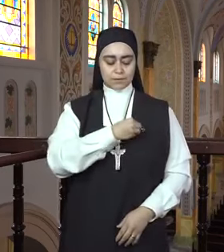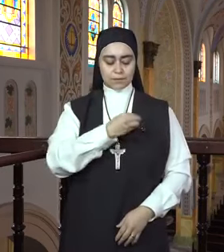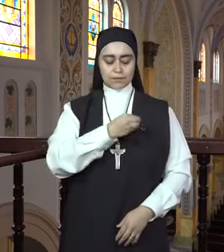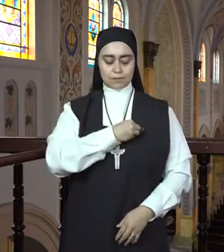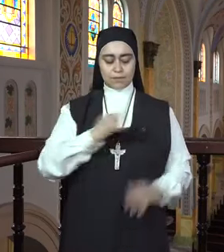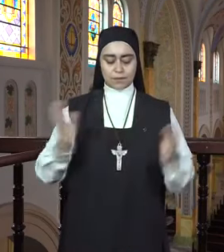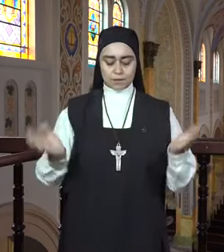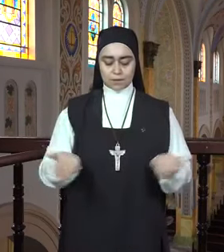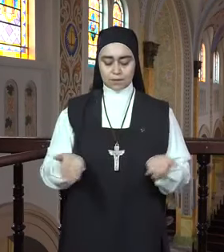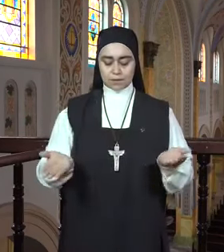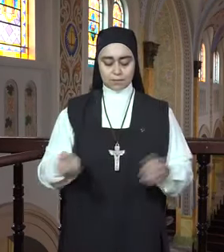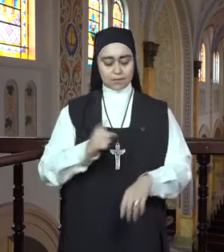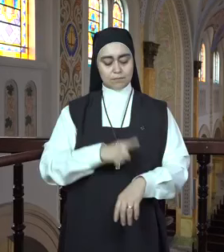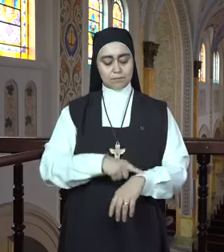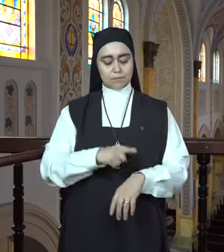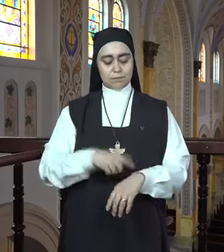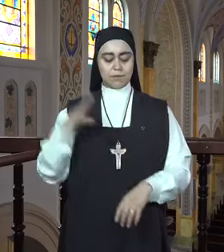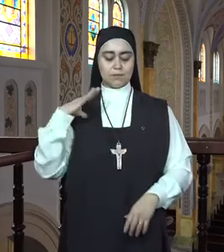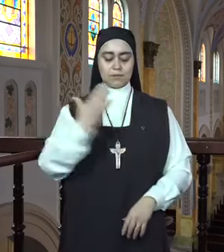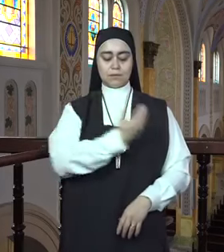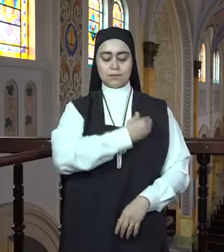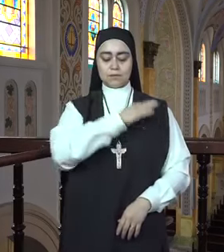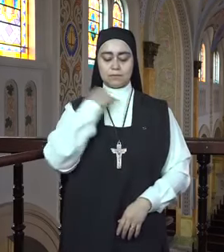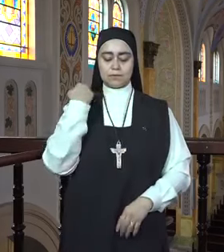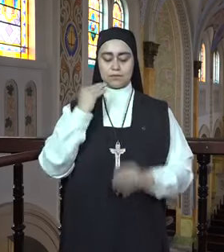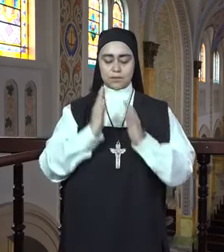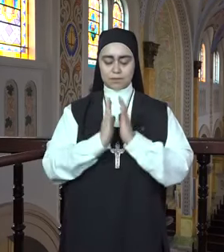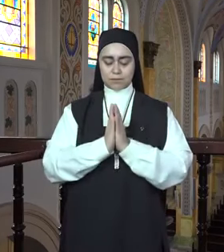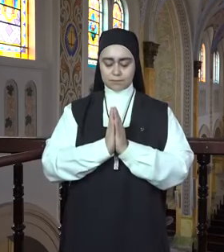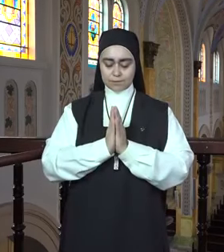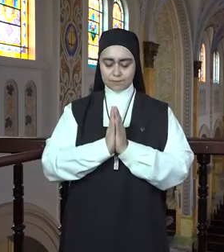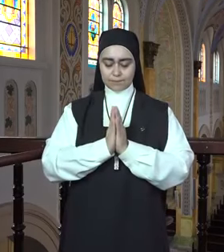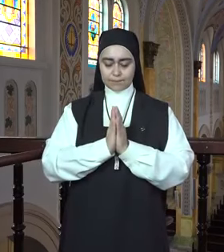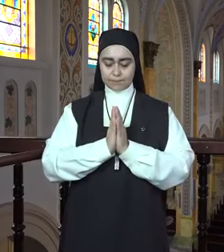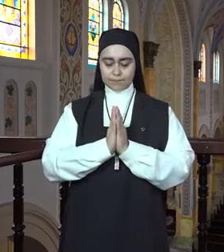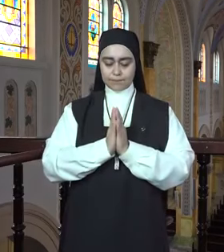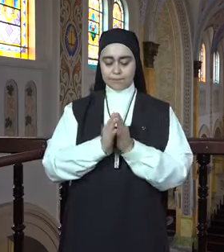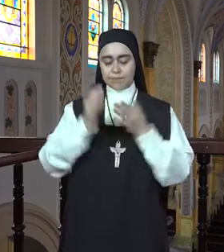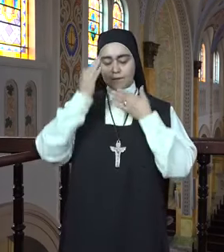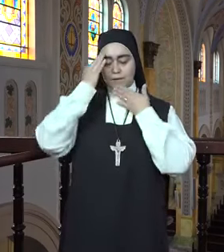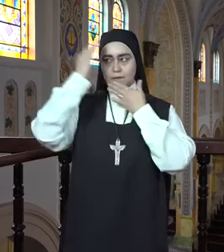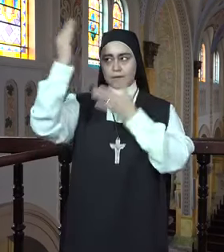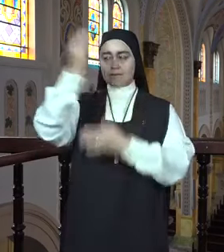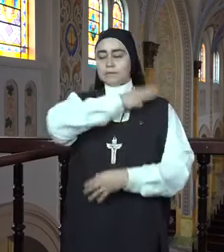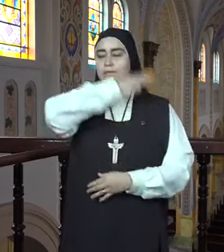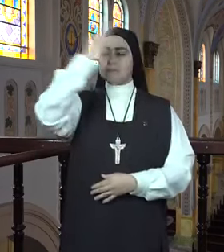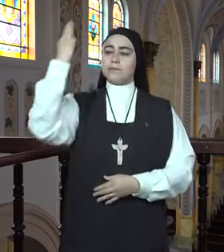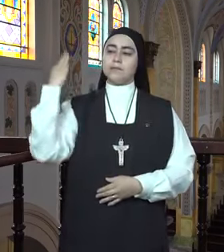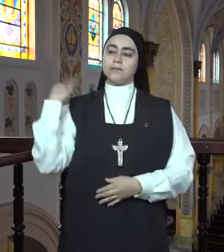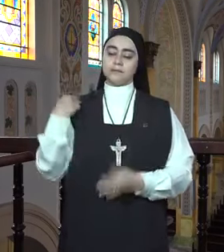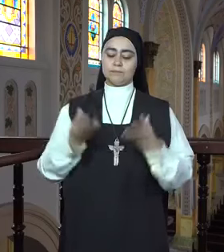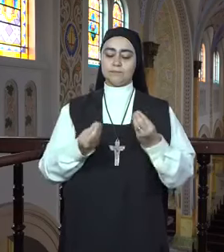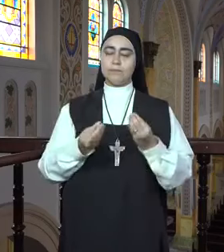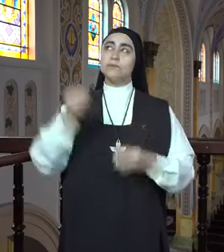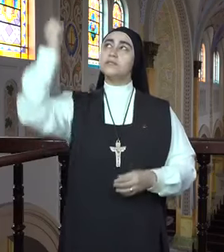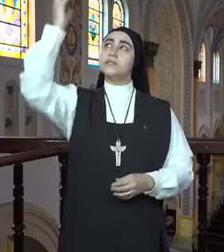pecadores, agora e na hora de nossa morte. Amém. Ave Maria, cheia de graça, o